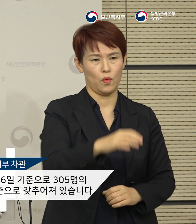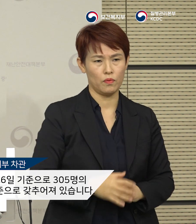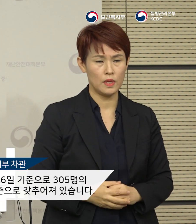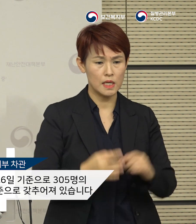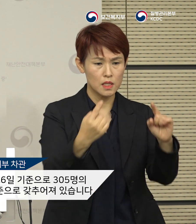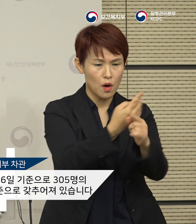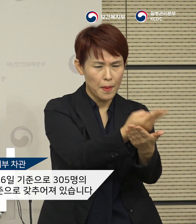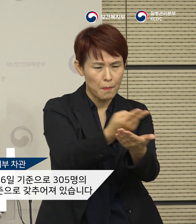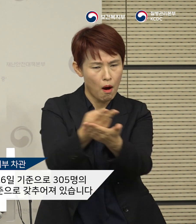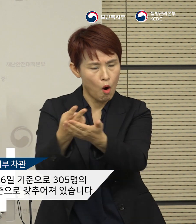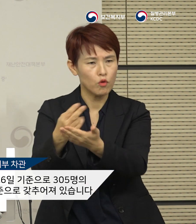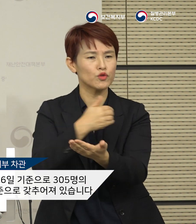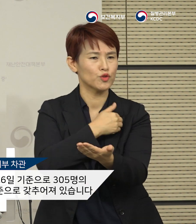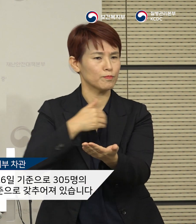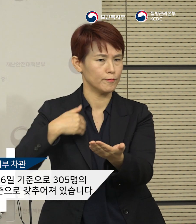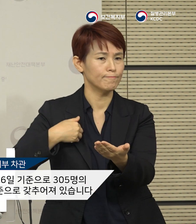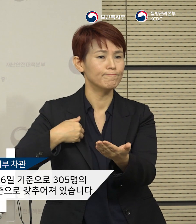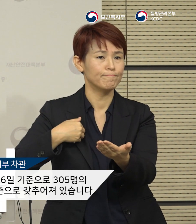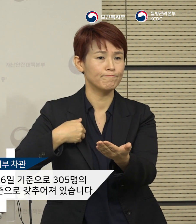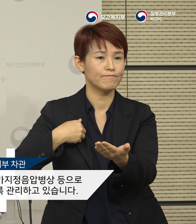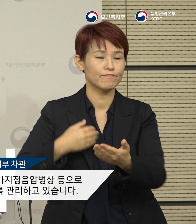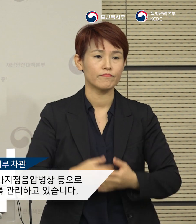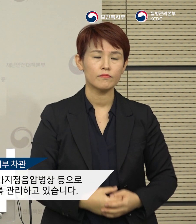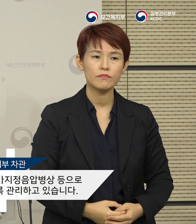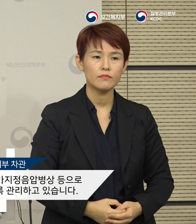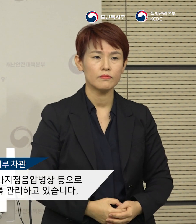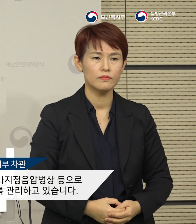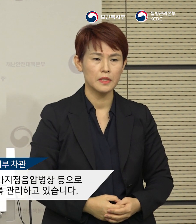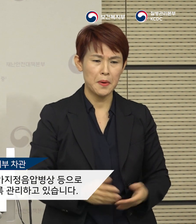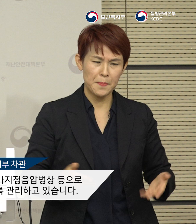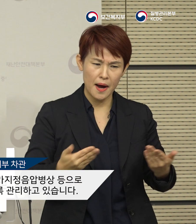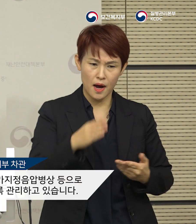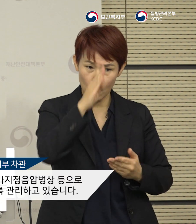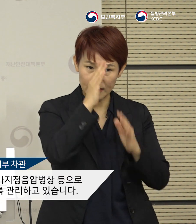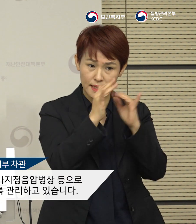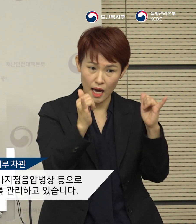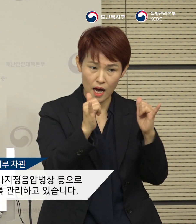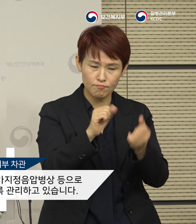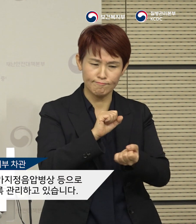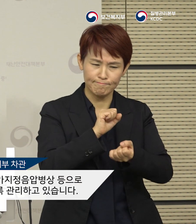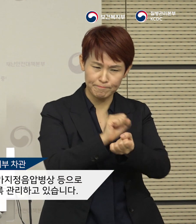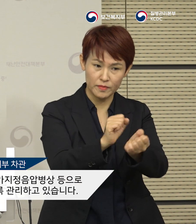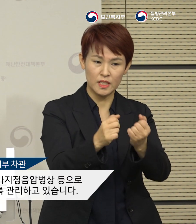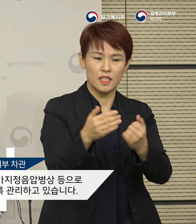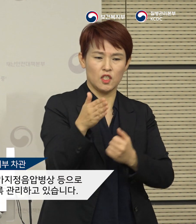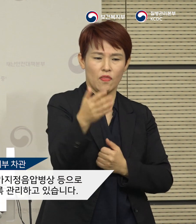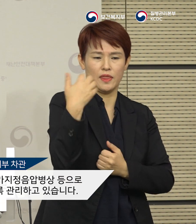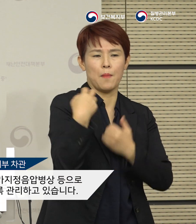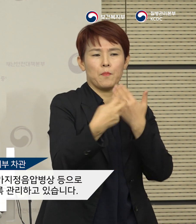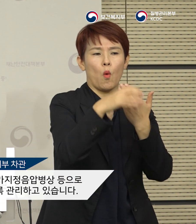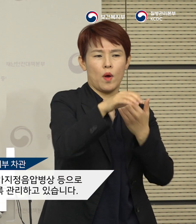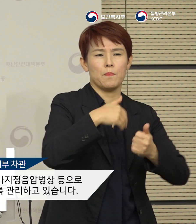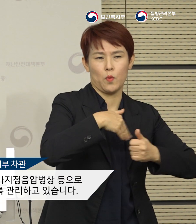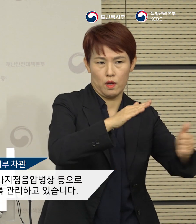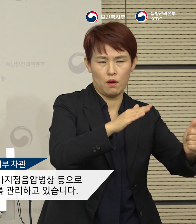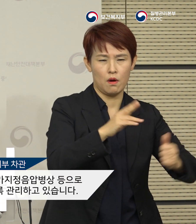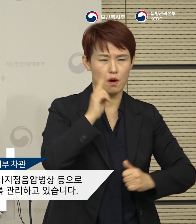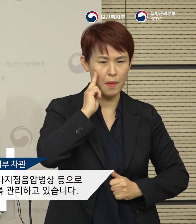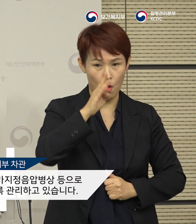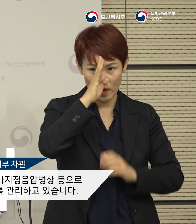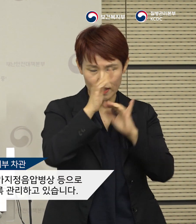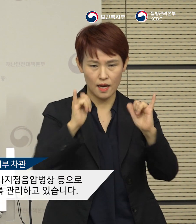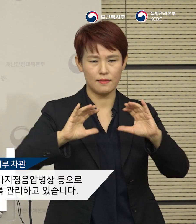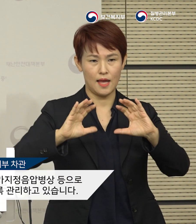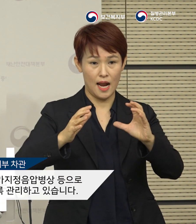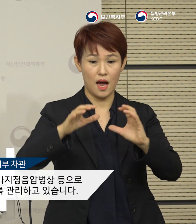현재 충분한 수준으로 갖추어져 있습니다. 경증 환자는 감염병 전담병원으로, 중증 환자는 국가